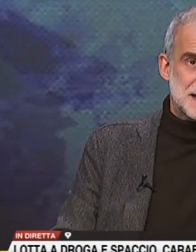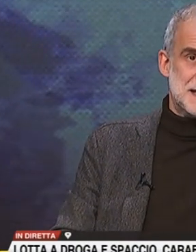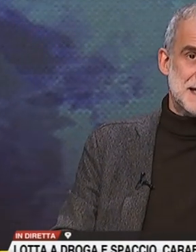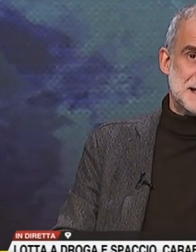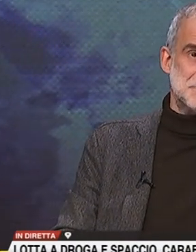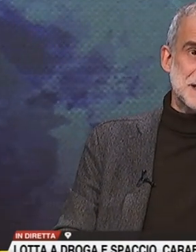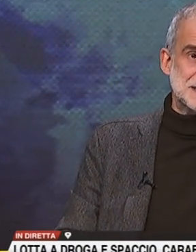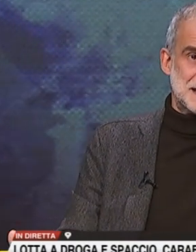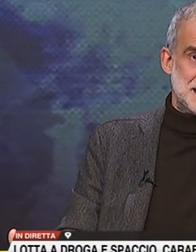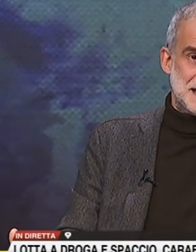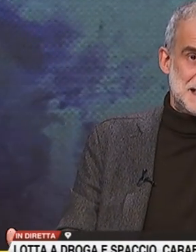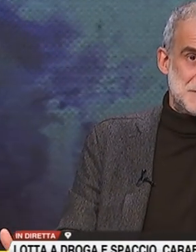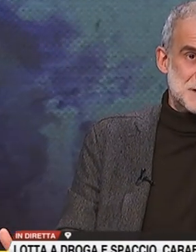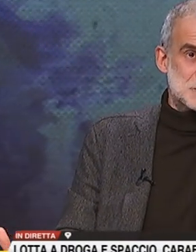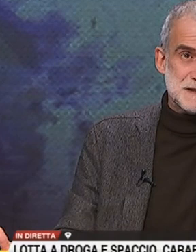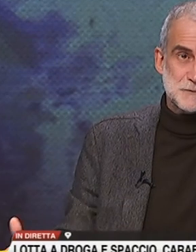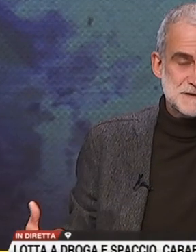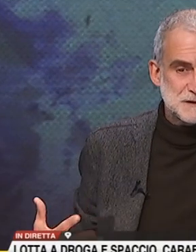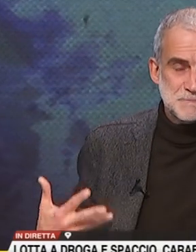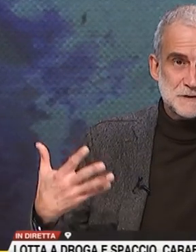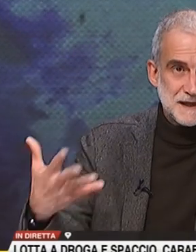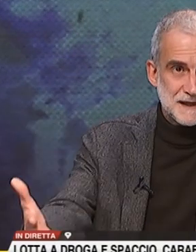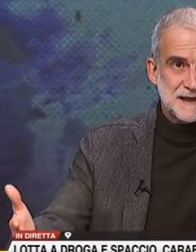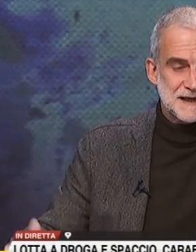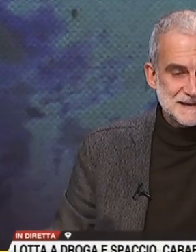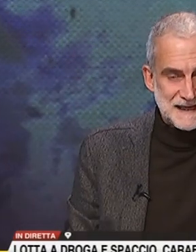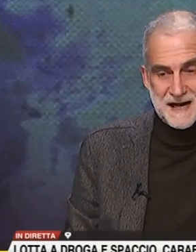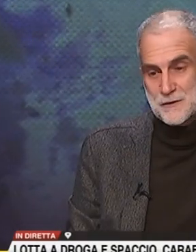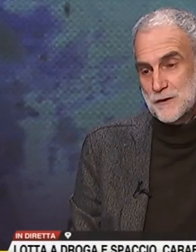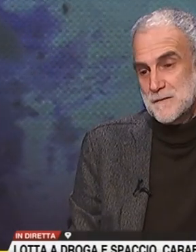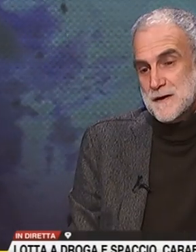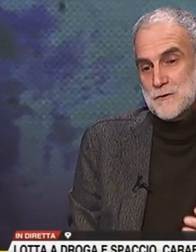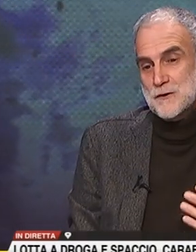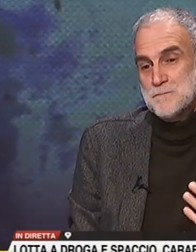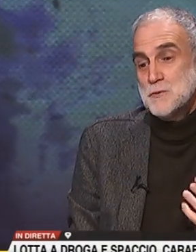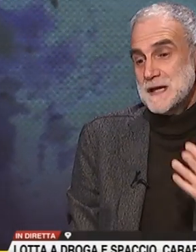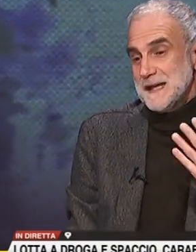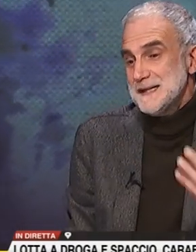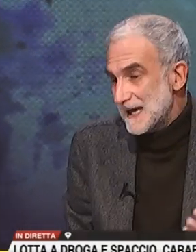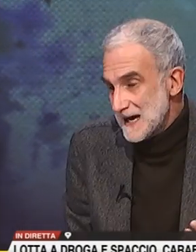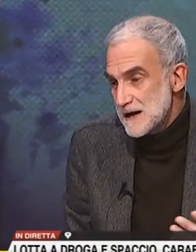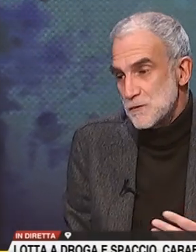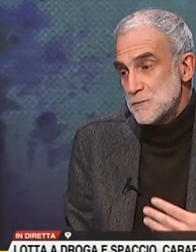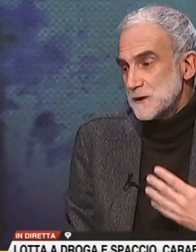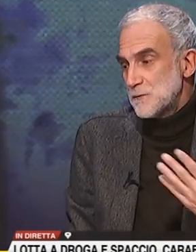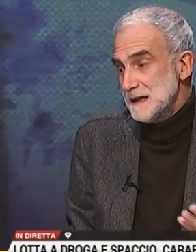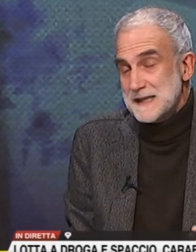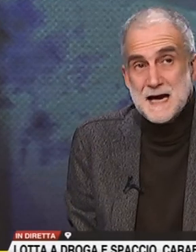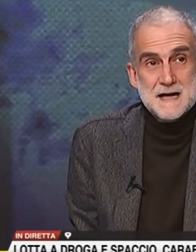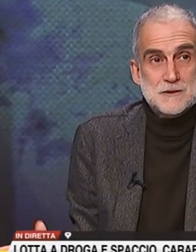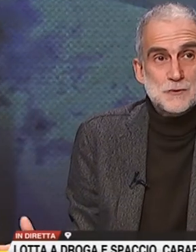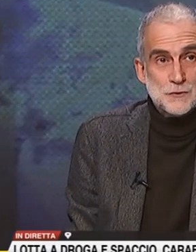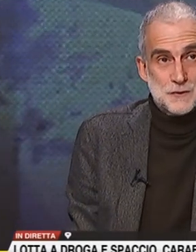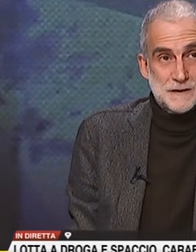noi mettere le persone nelle condizioni di poter entrare con più serenità, con più